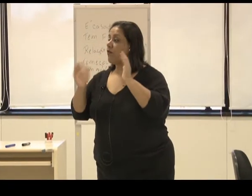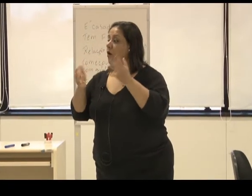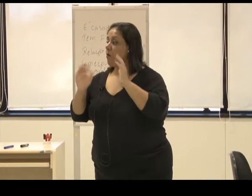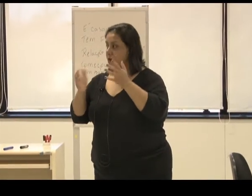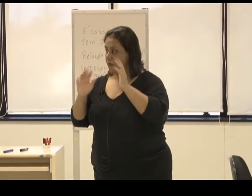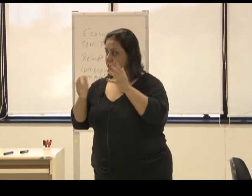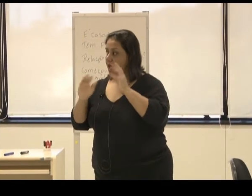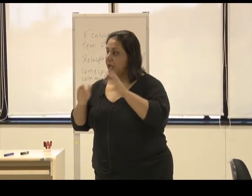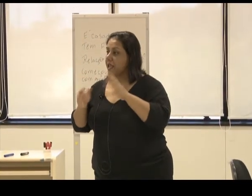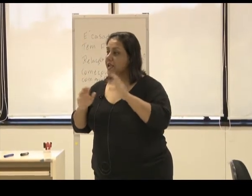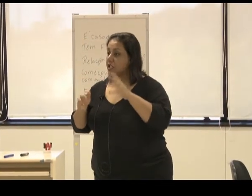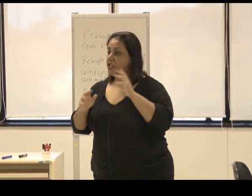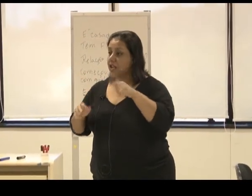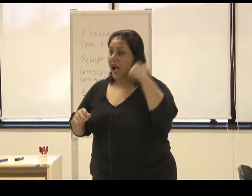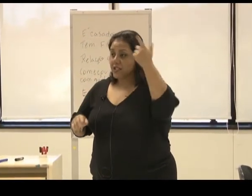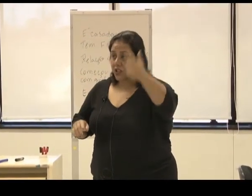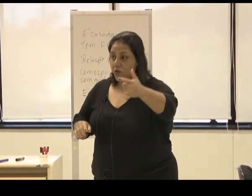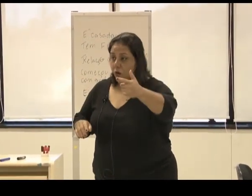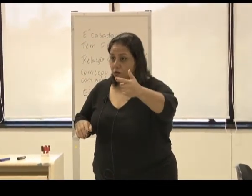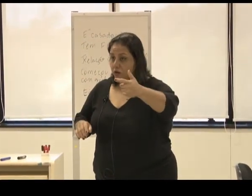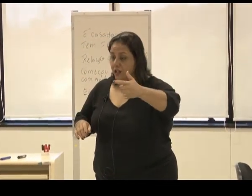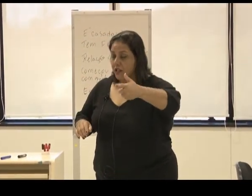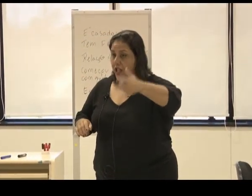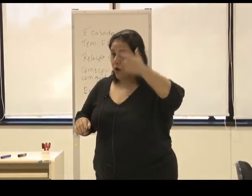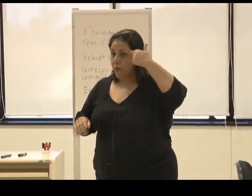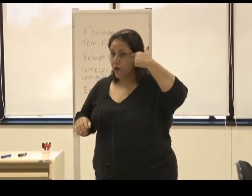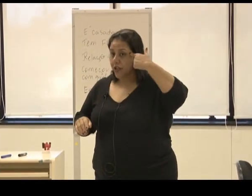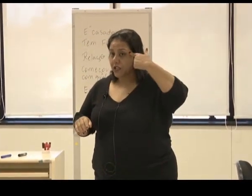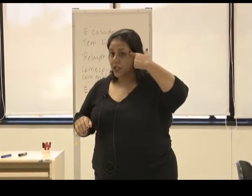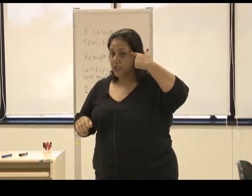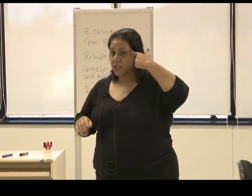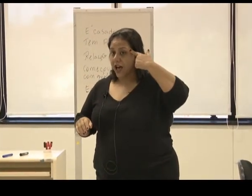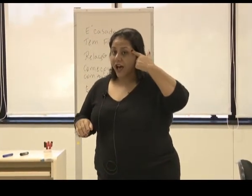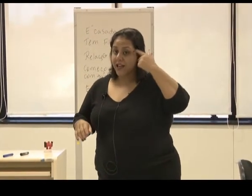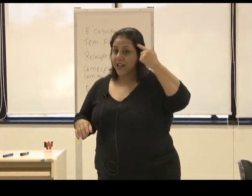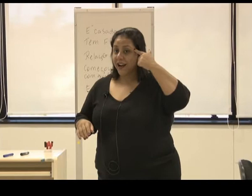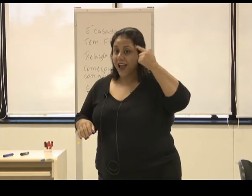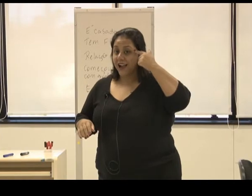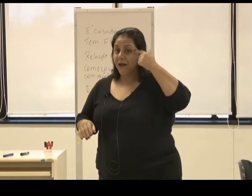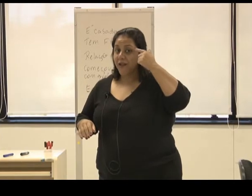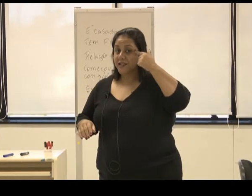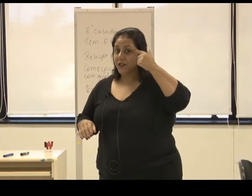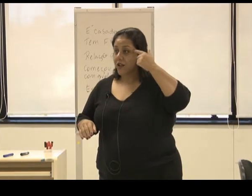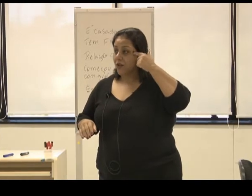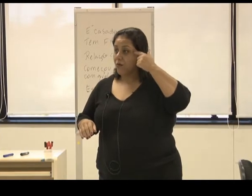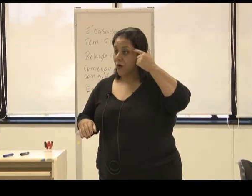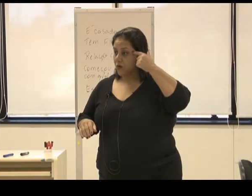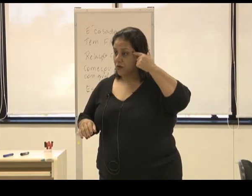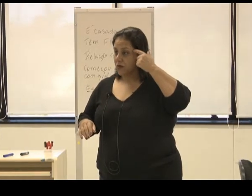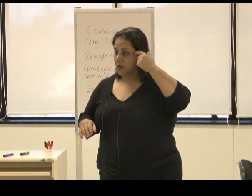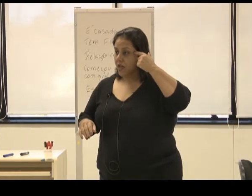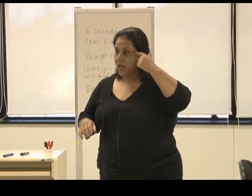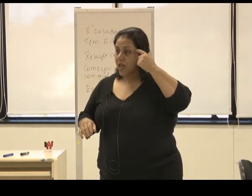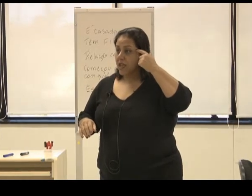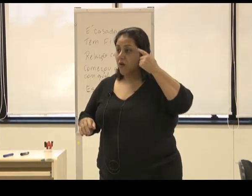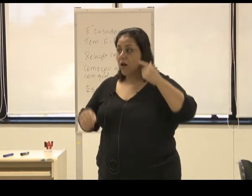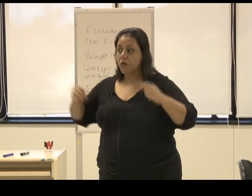forma. E a gente acha que o outro entendeu porque a gente está na cabeça com aquilo pronto. E quando o